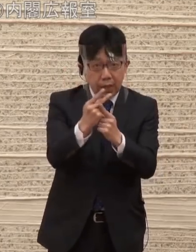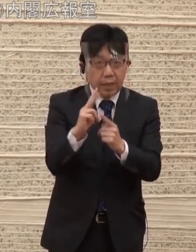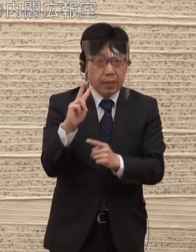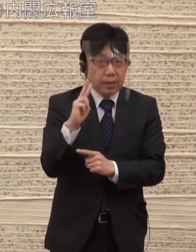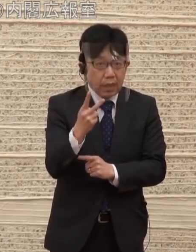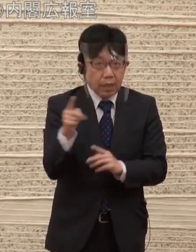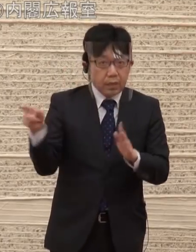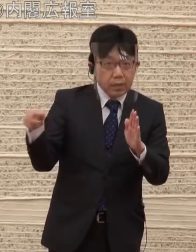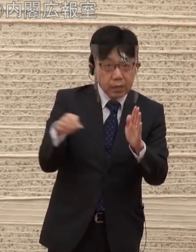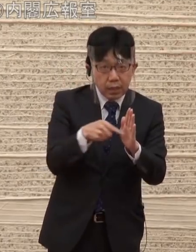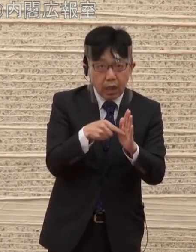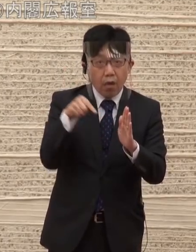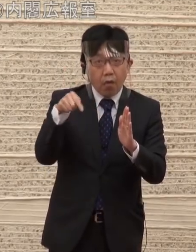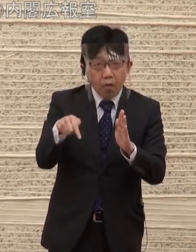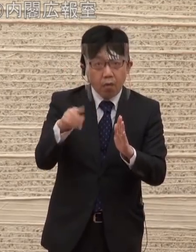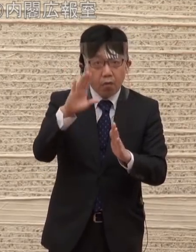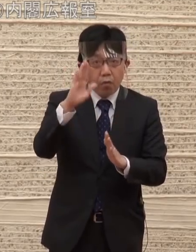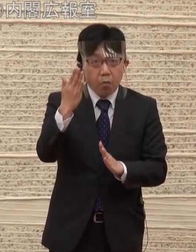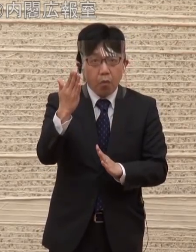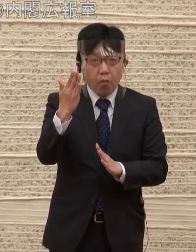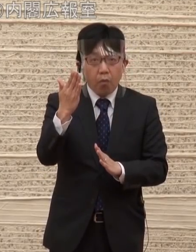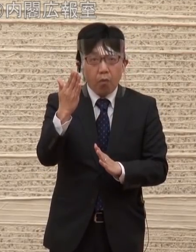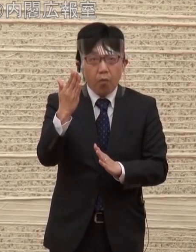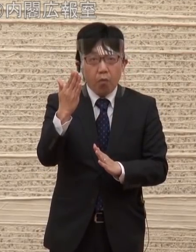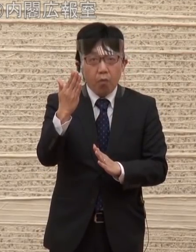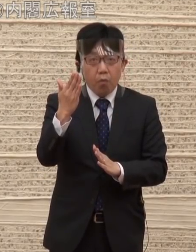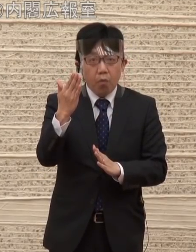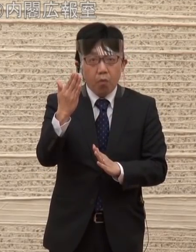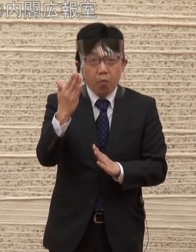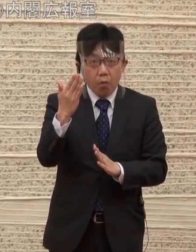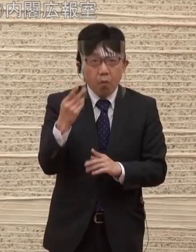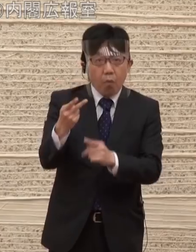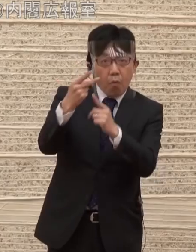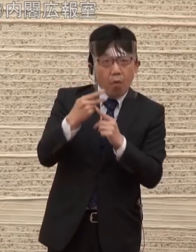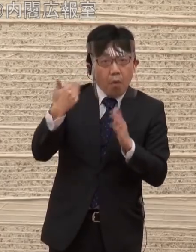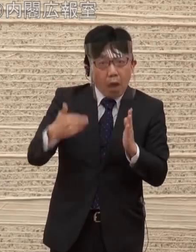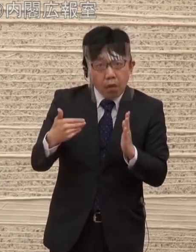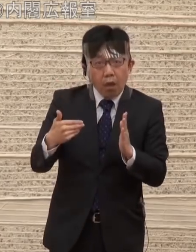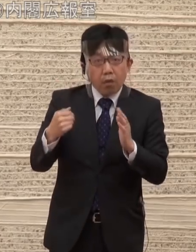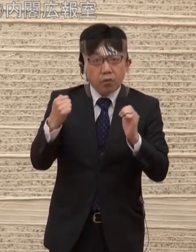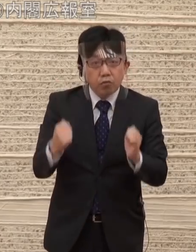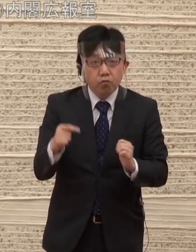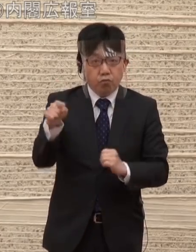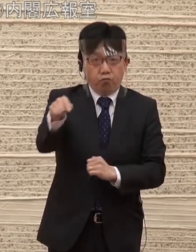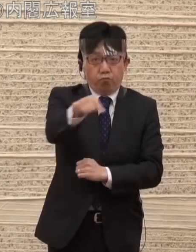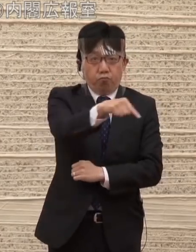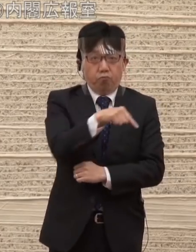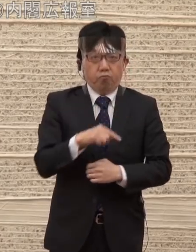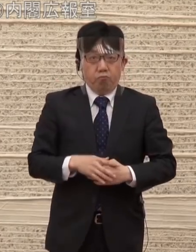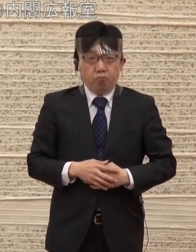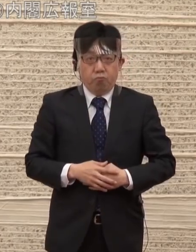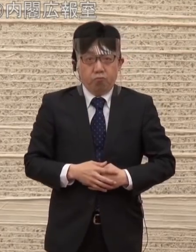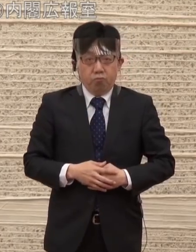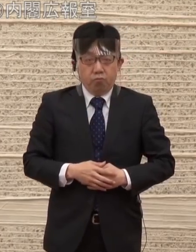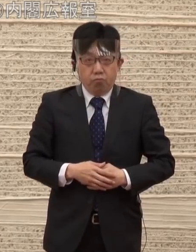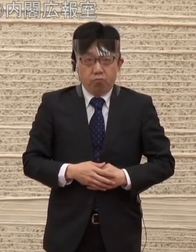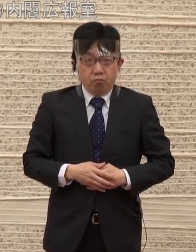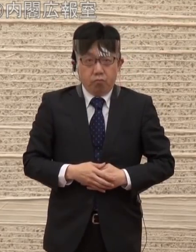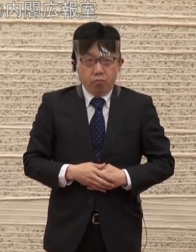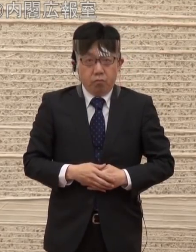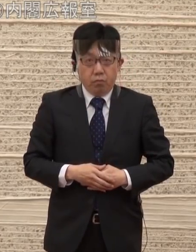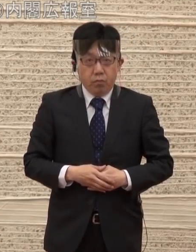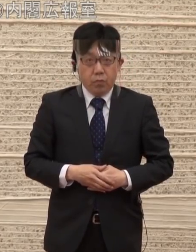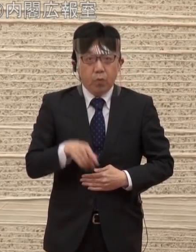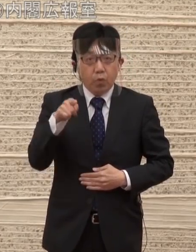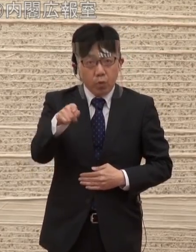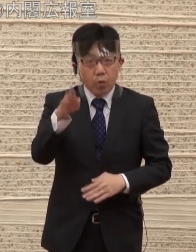した中まだですね行き渡っていないという風な世帯も多くあるのが現実ですそういっ